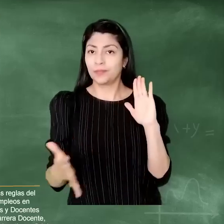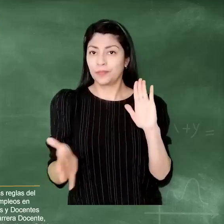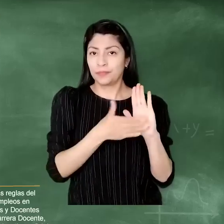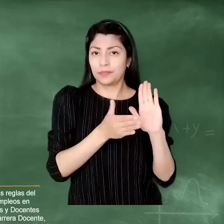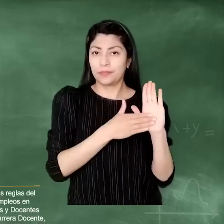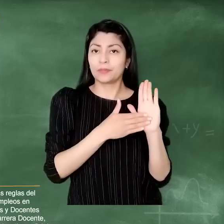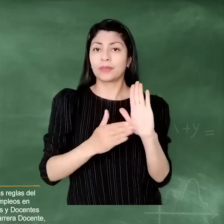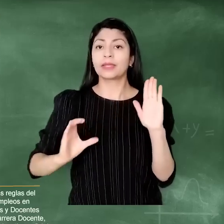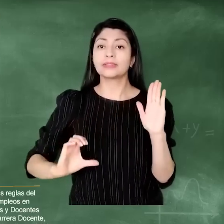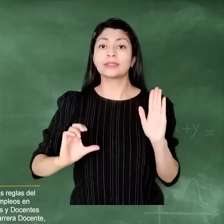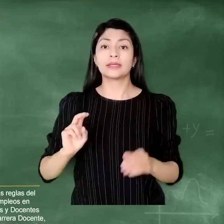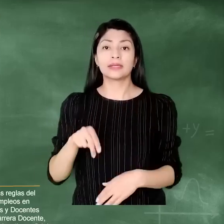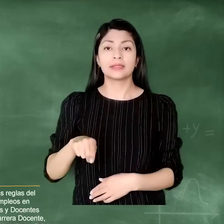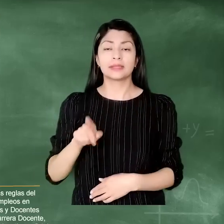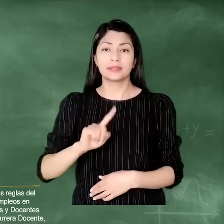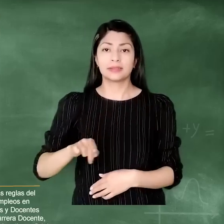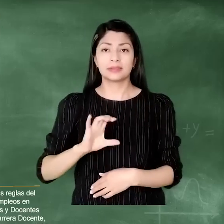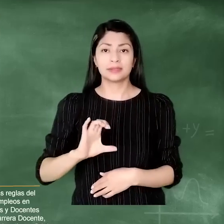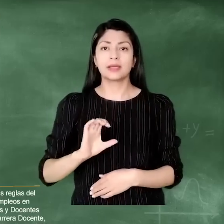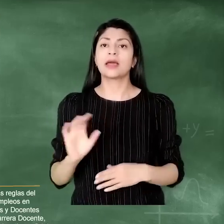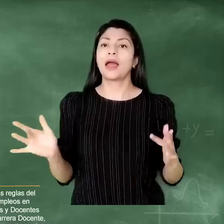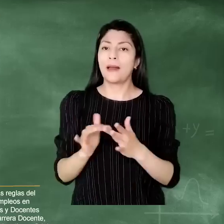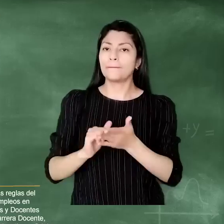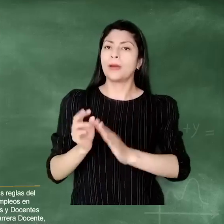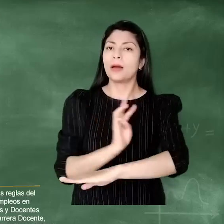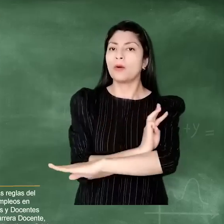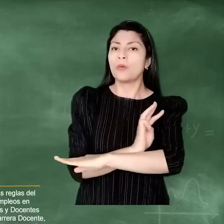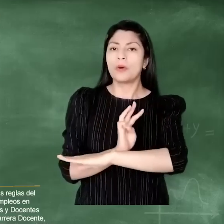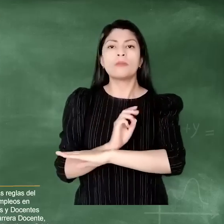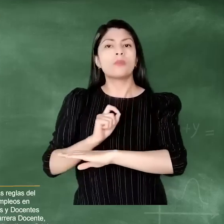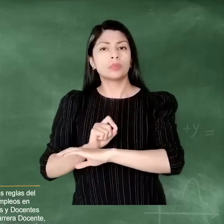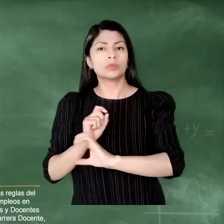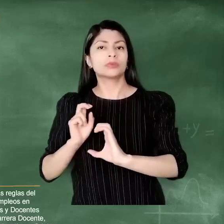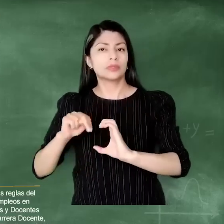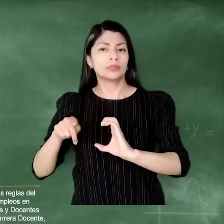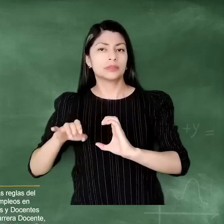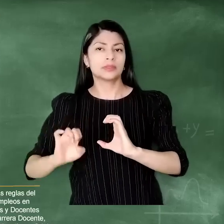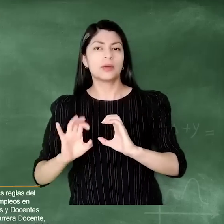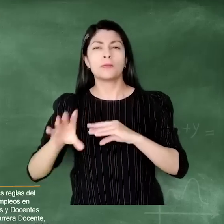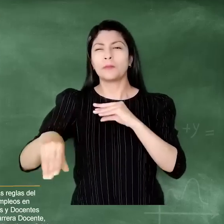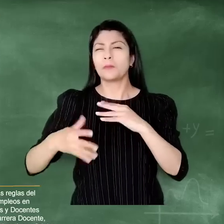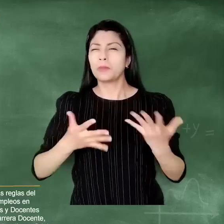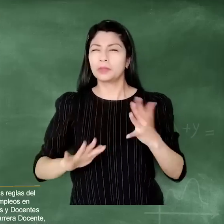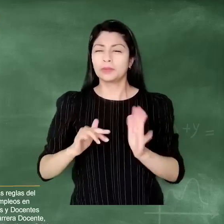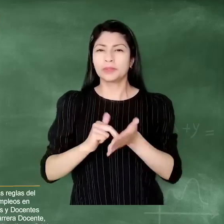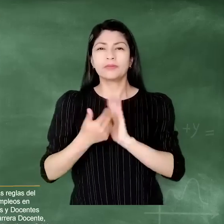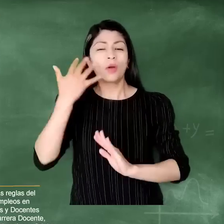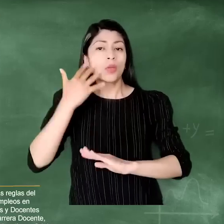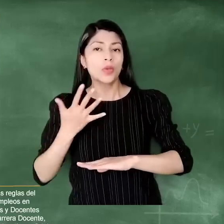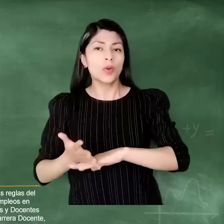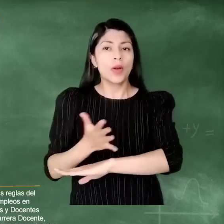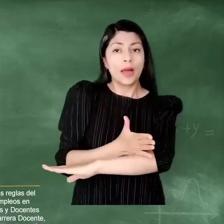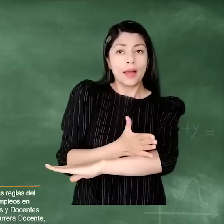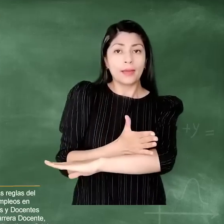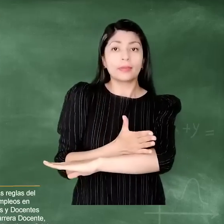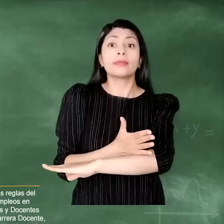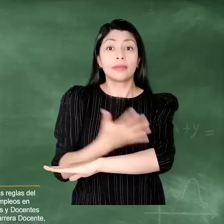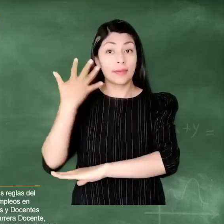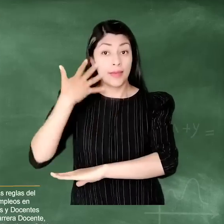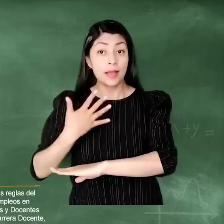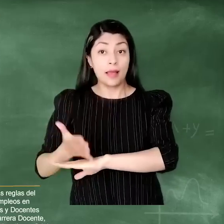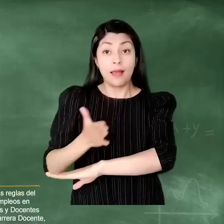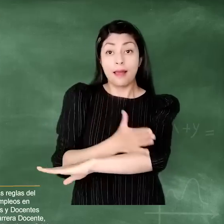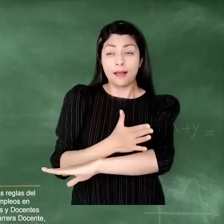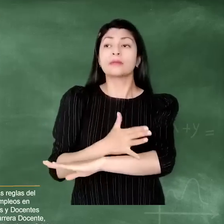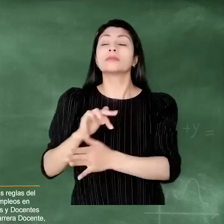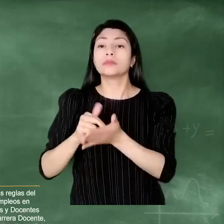acuerdo. La CNSC informará en su página web, con una antelación no inferior a 5 días hábiles, la